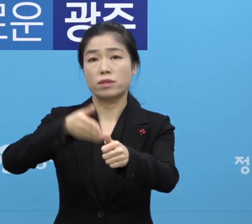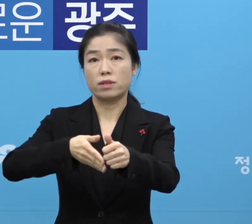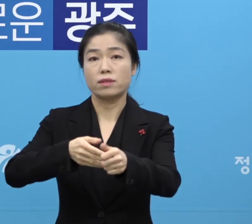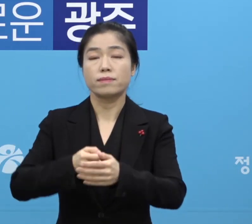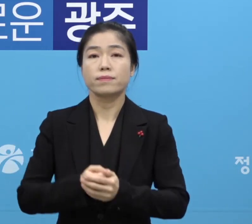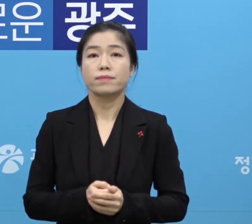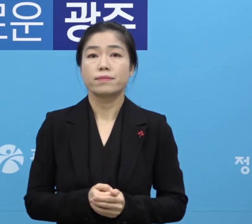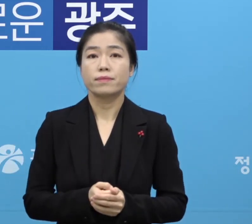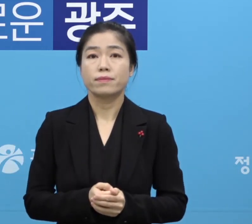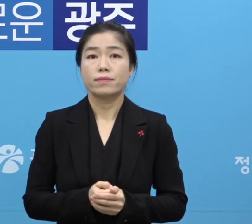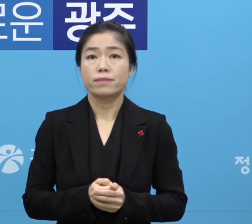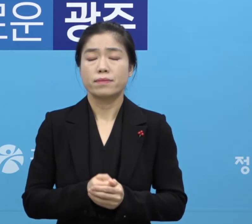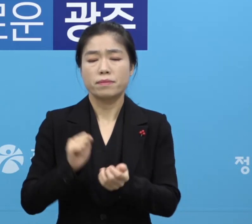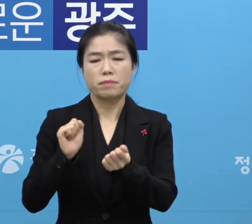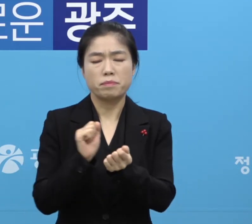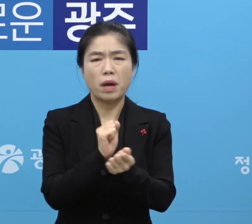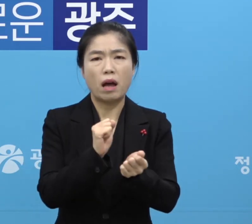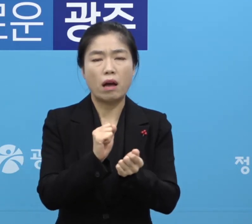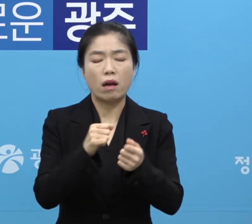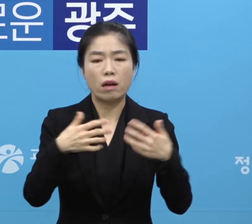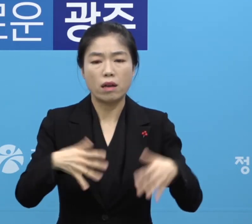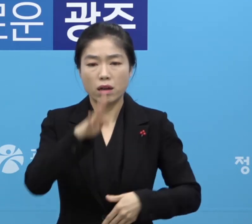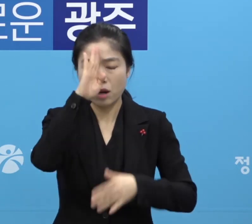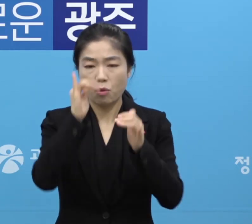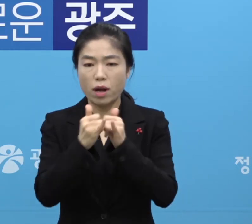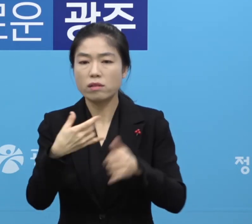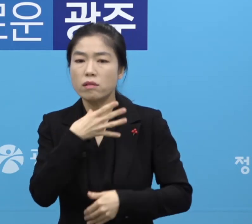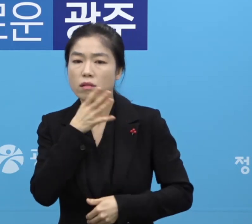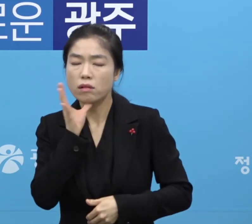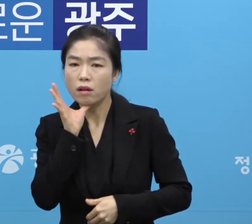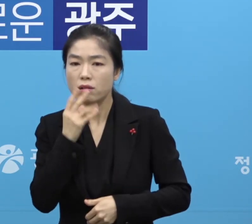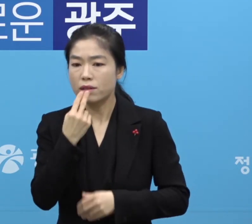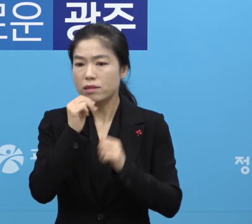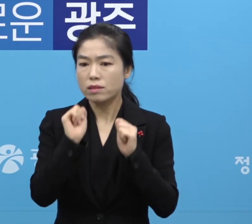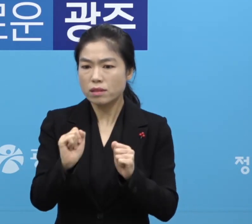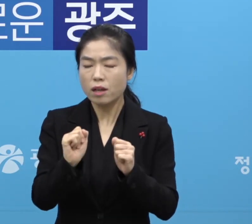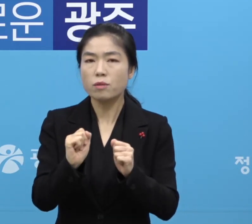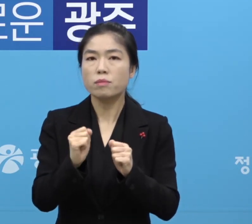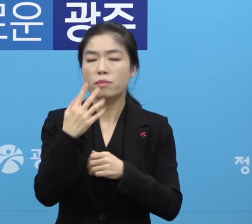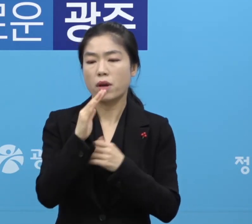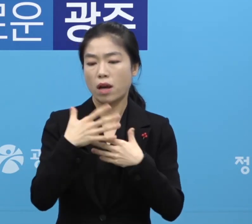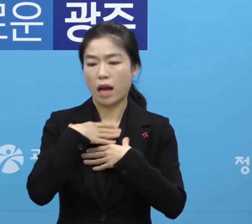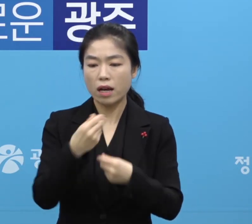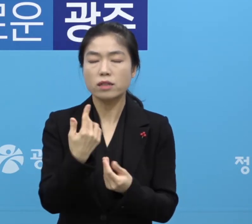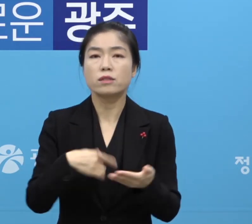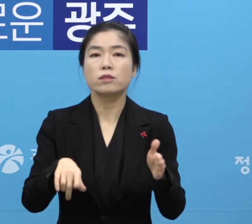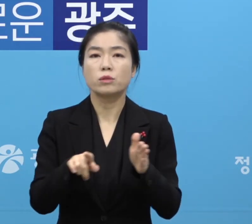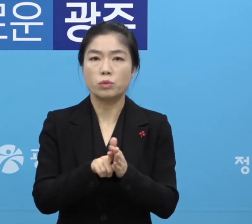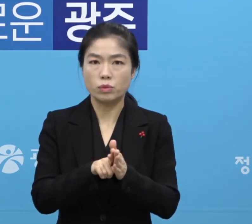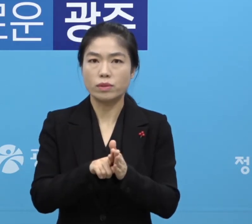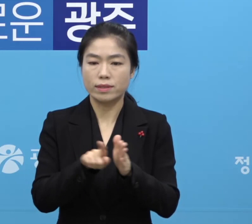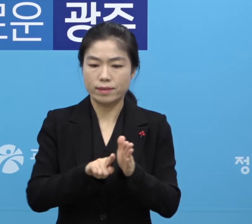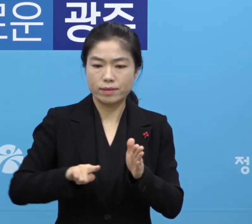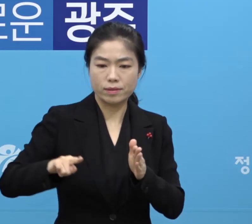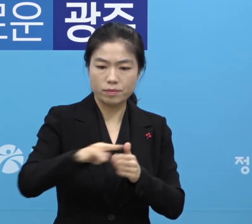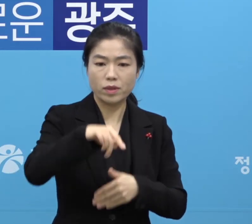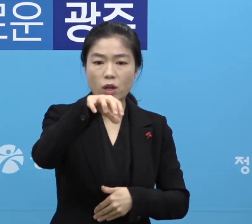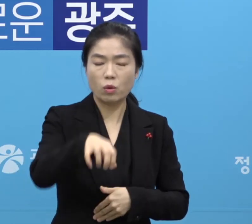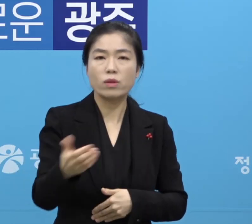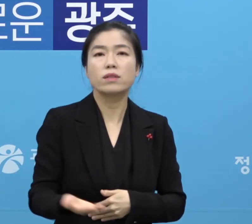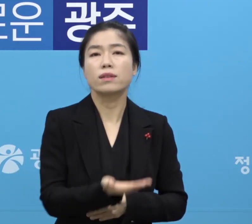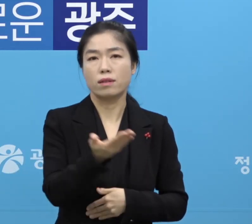부탁드립니다. 감염에 취약한 환자와 어르신들의 생명과 안전을 위해 최일선 현장에